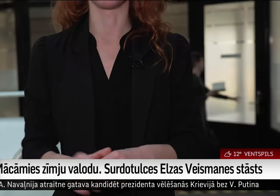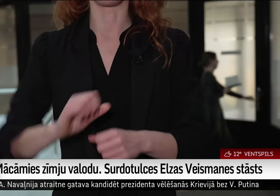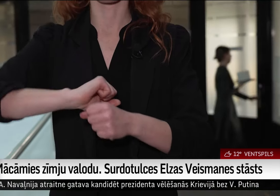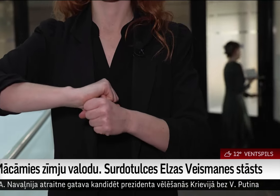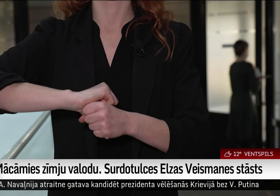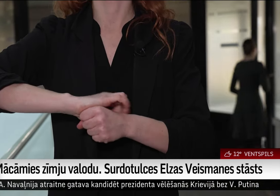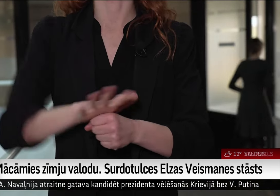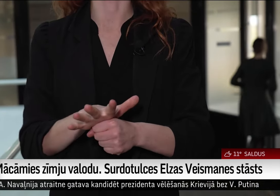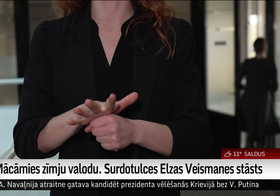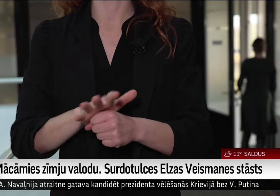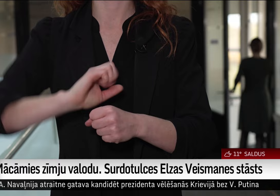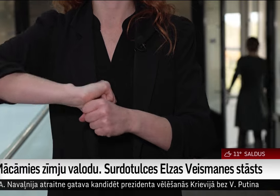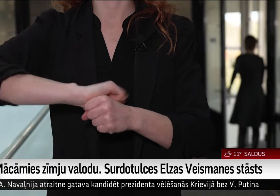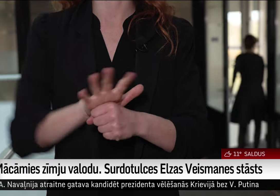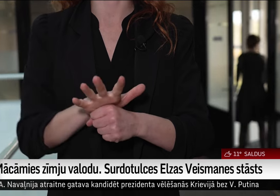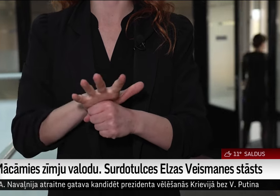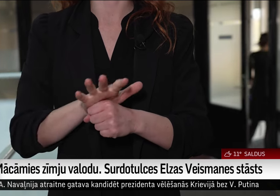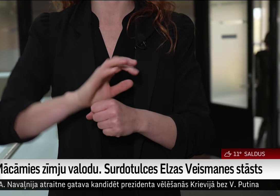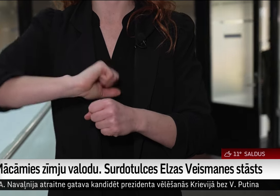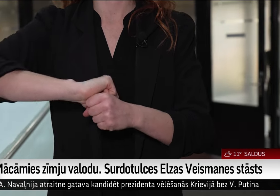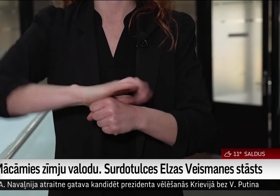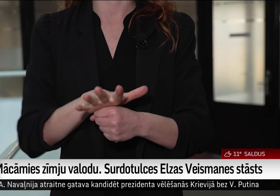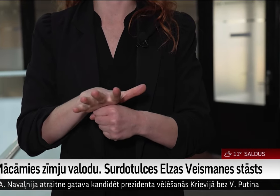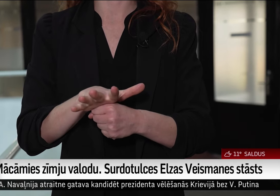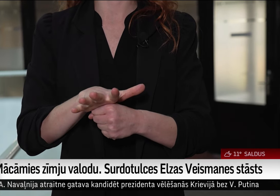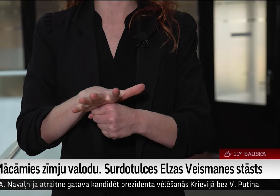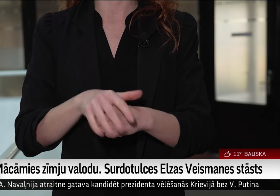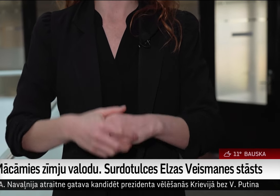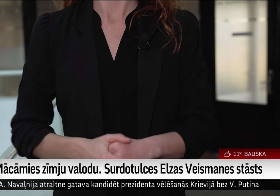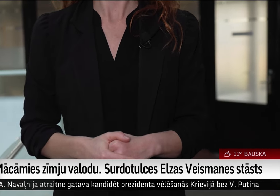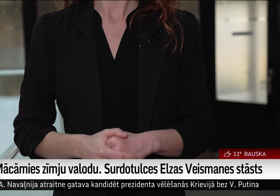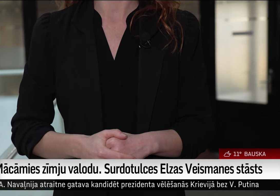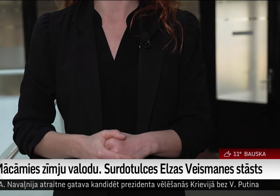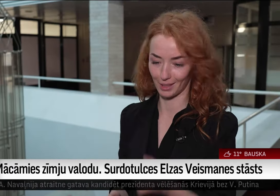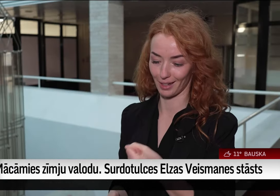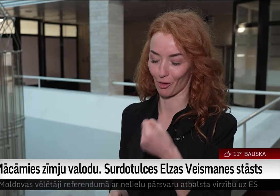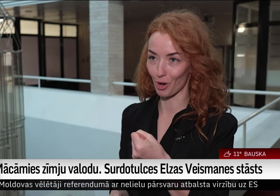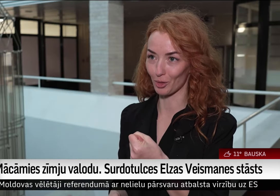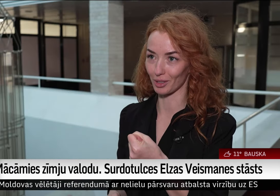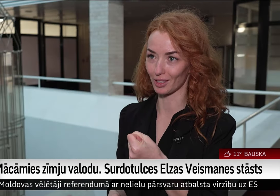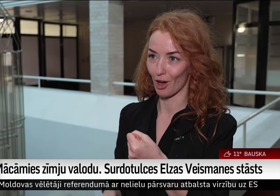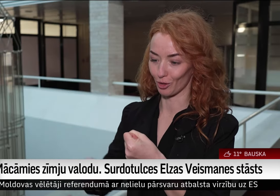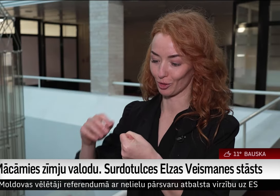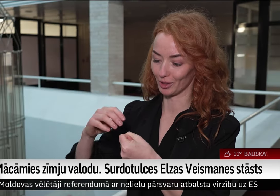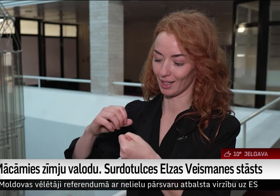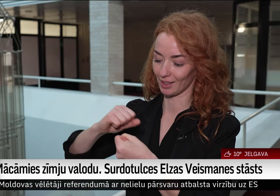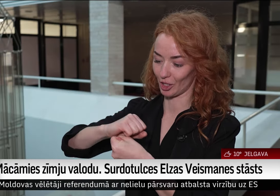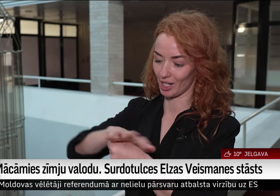terminiem. Piemēram, COVID-19 koronavīrusam bija jāatrod veids, kā to parādīt. Tas ir kodols un šis